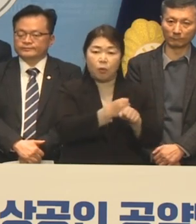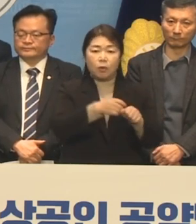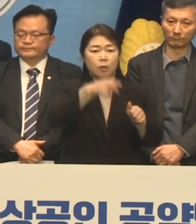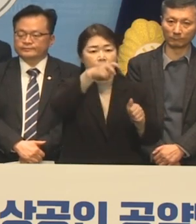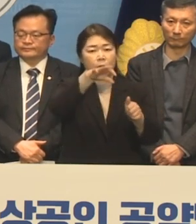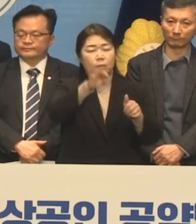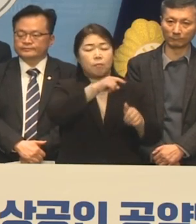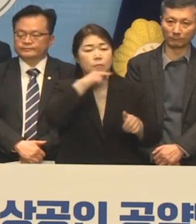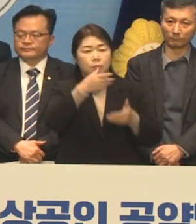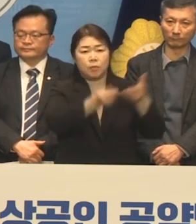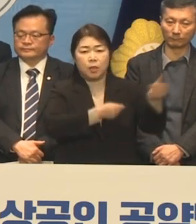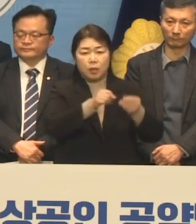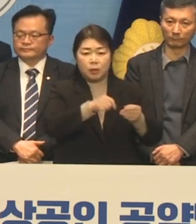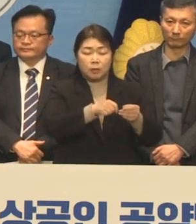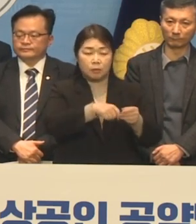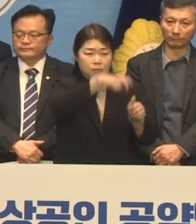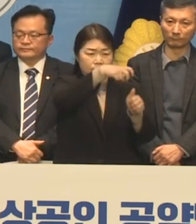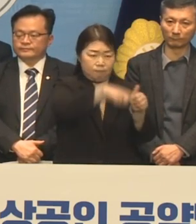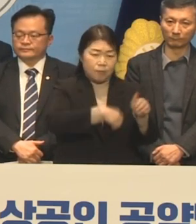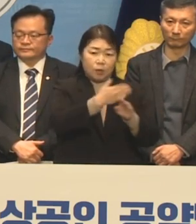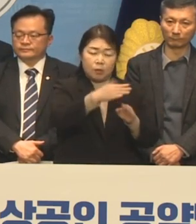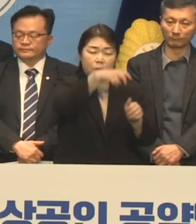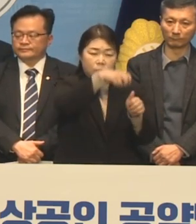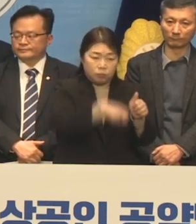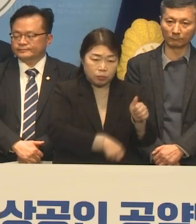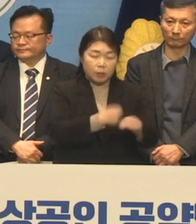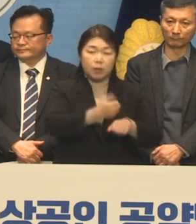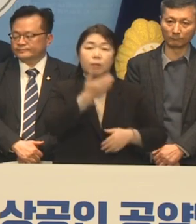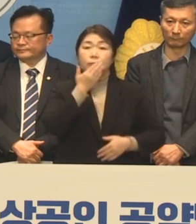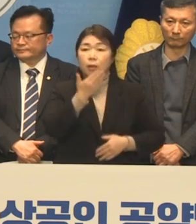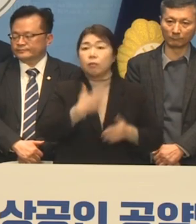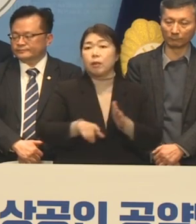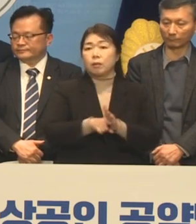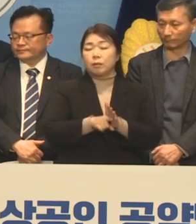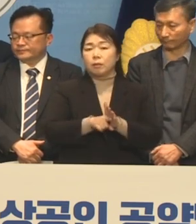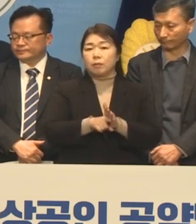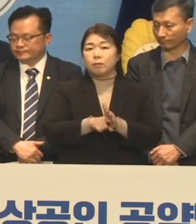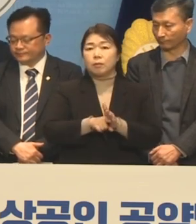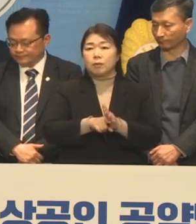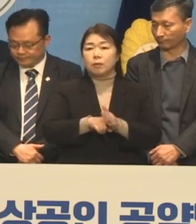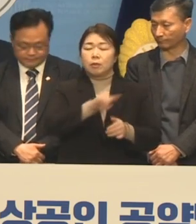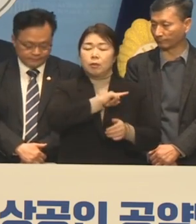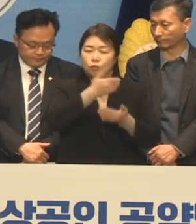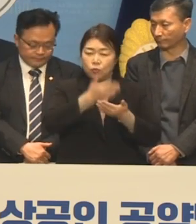수 있는 방안을 마련하는 것이 제일 중요한 시급한 문제라고 생각합니다. 감사합니다.